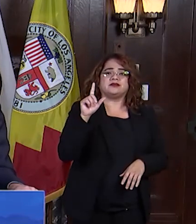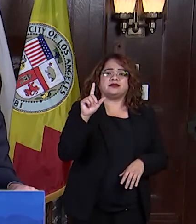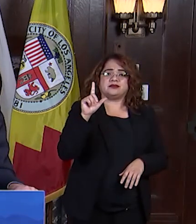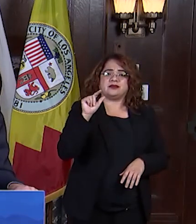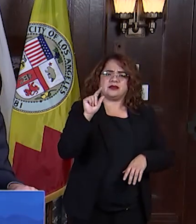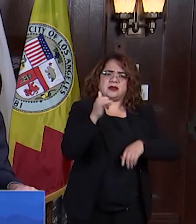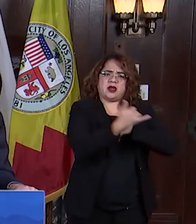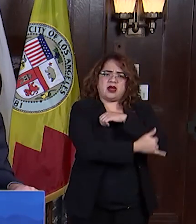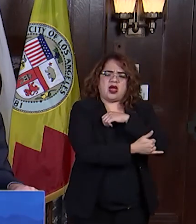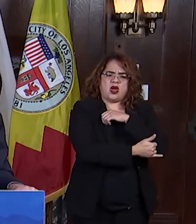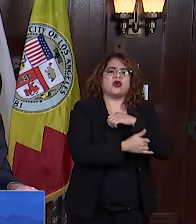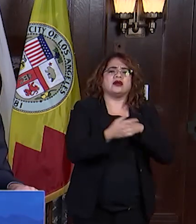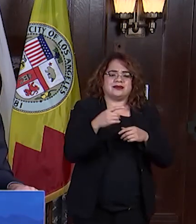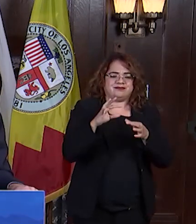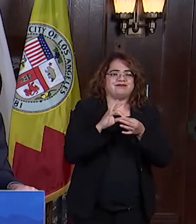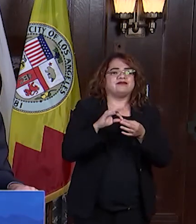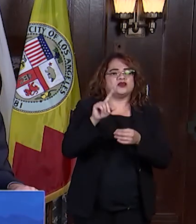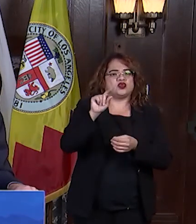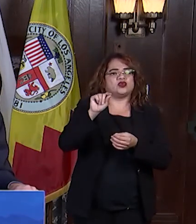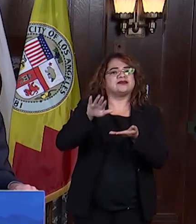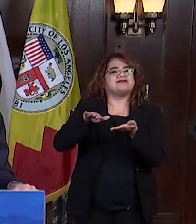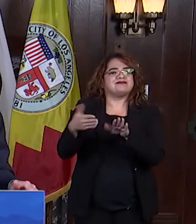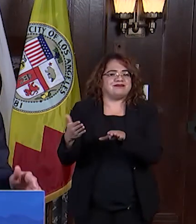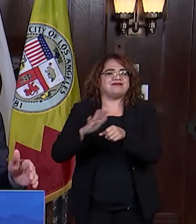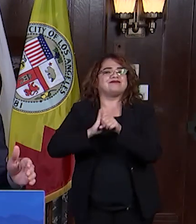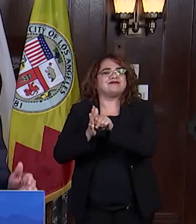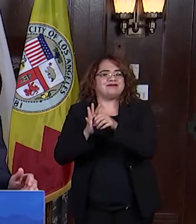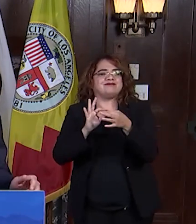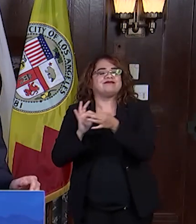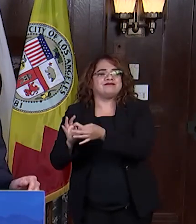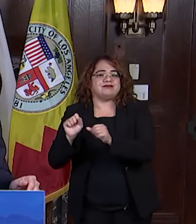20 fallecidos. En total hemos perdido